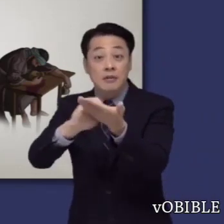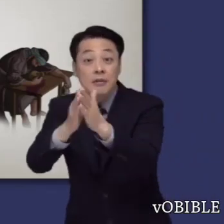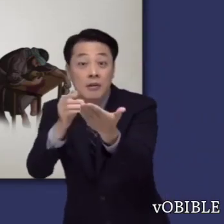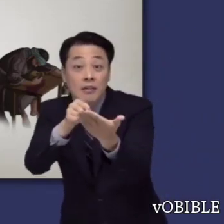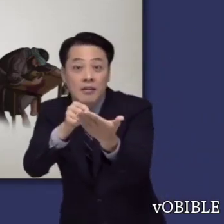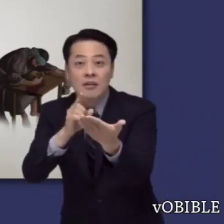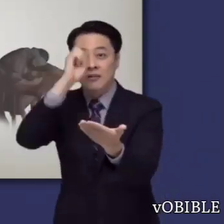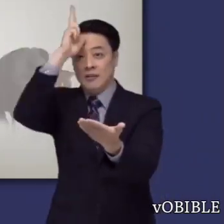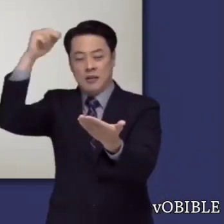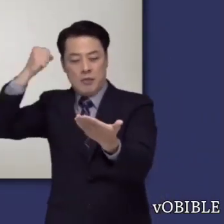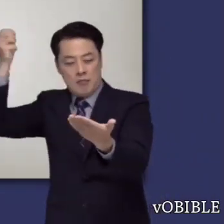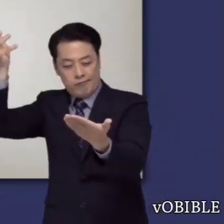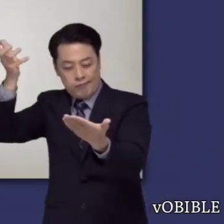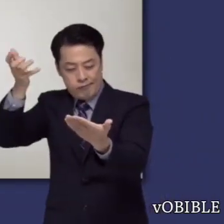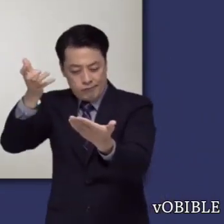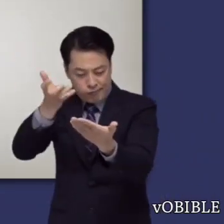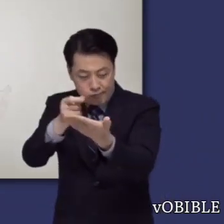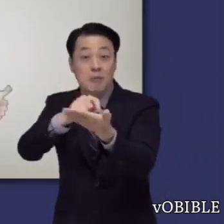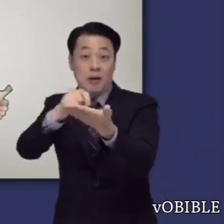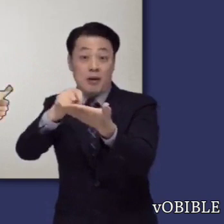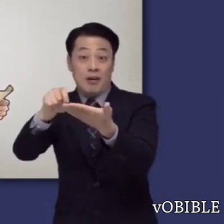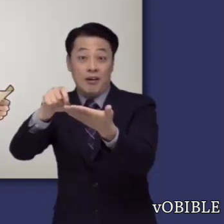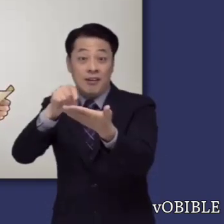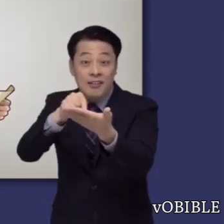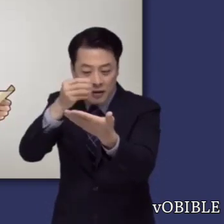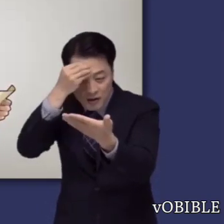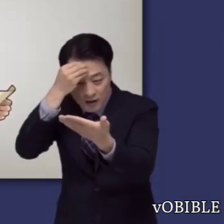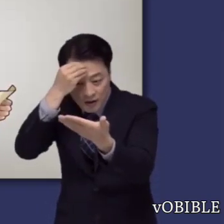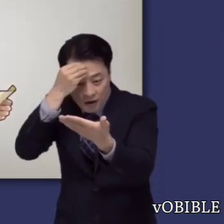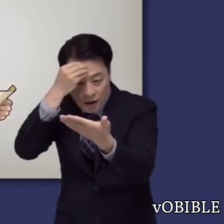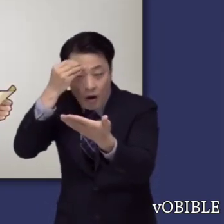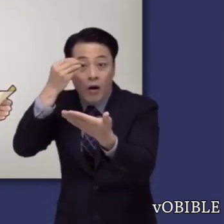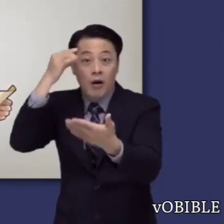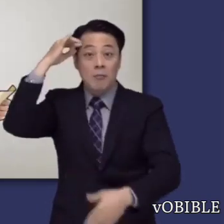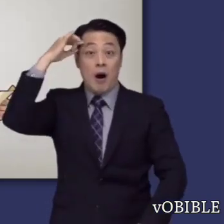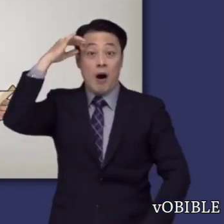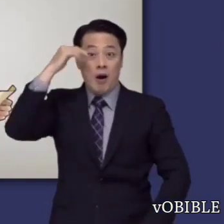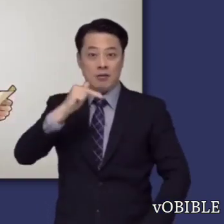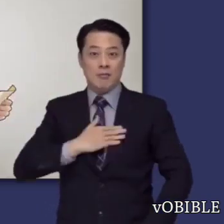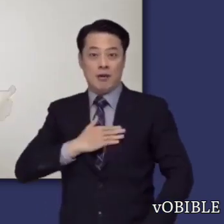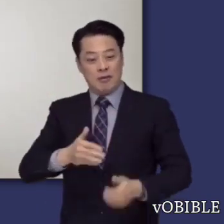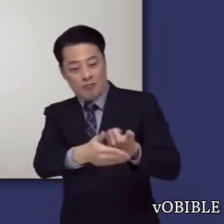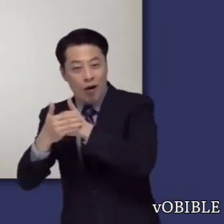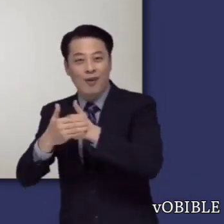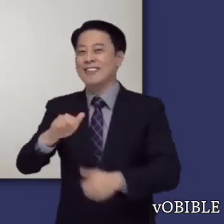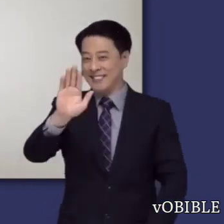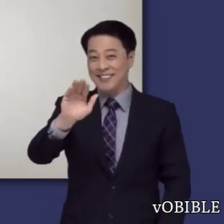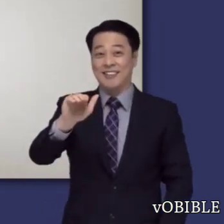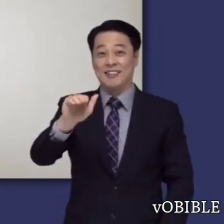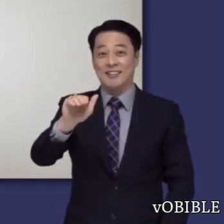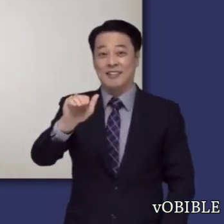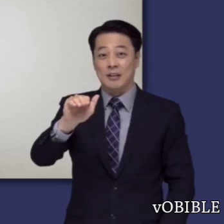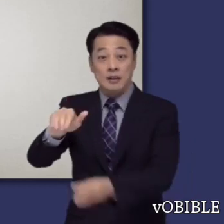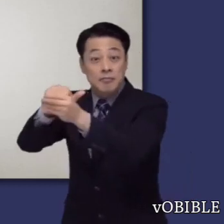保罗提醒提摩太，经卷里的话都是上帝指引人写下的，让提摩太有智慧可以得